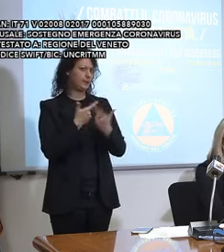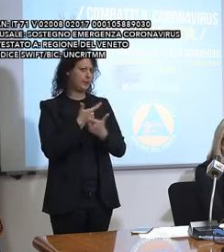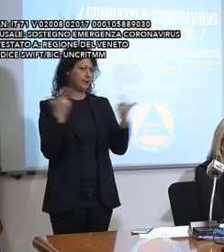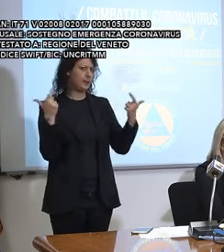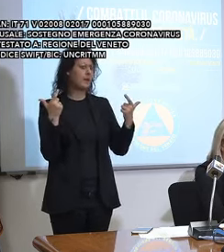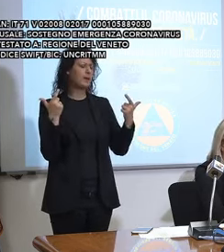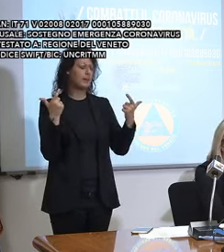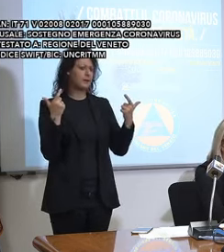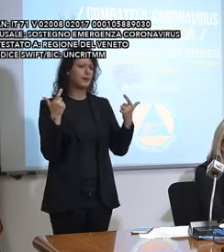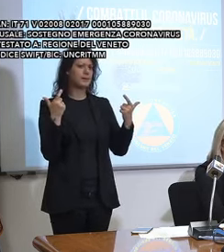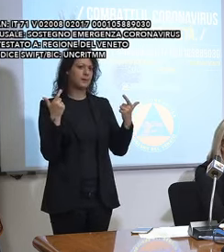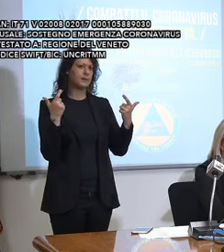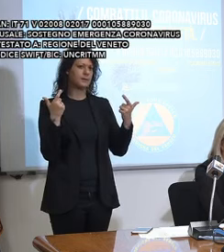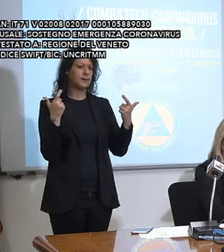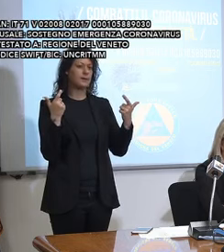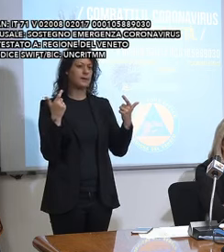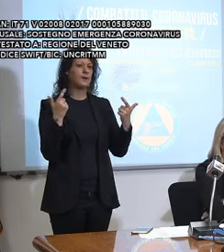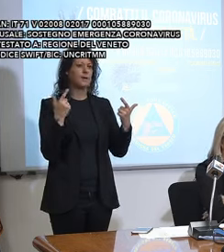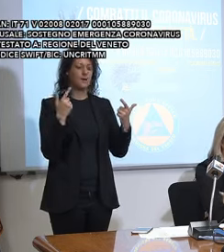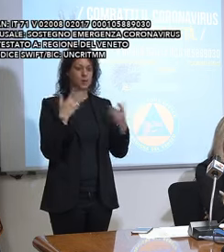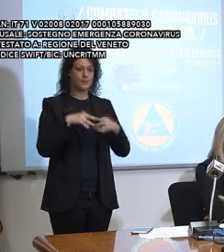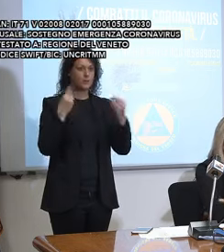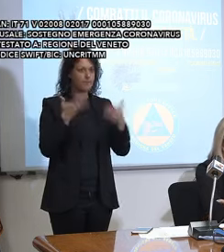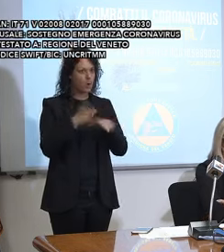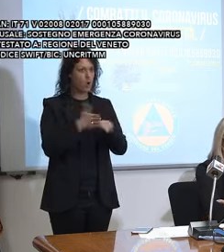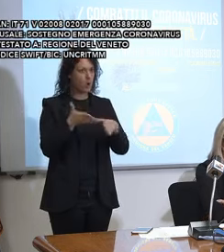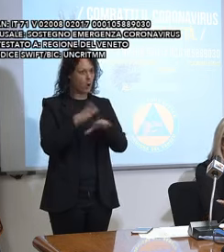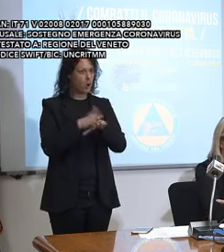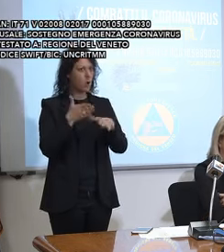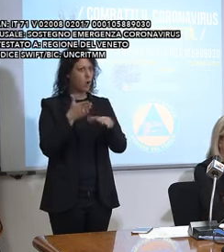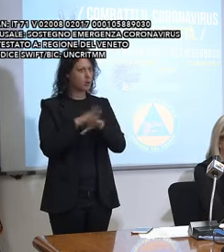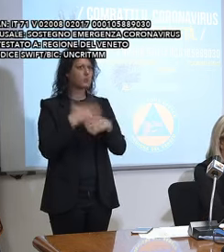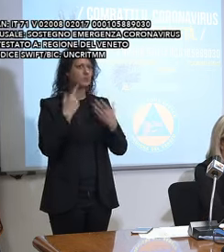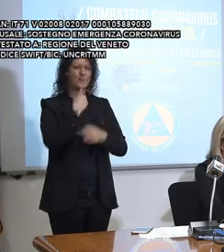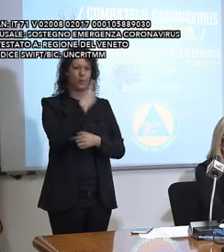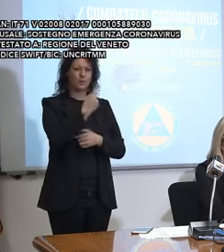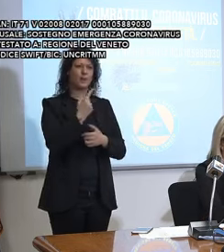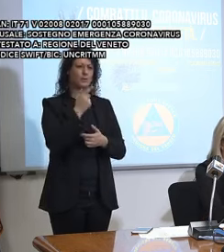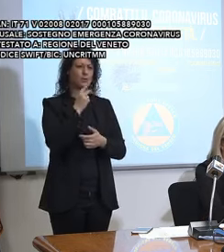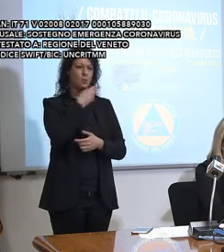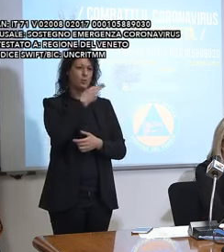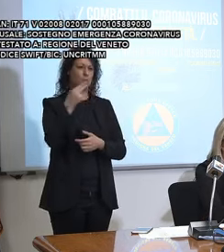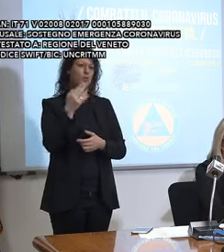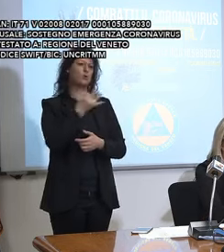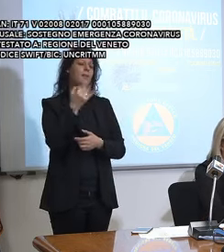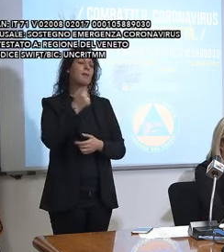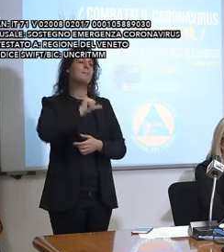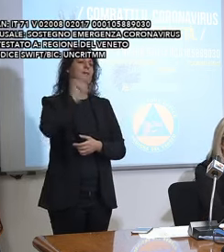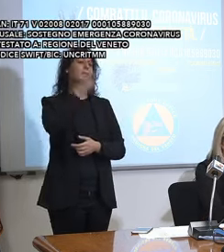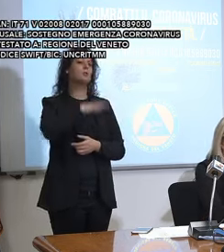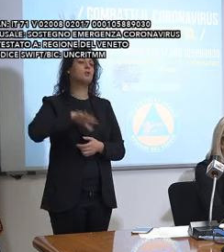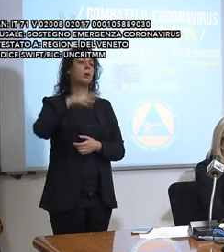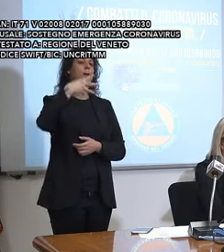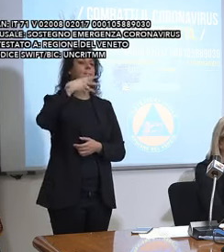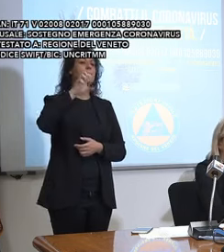anche a una forte mortalità, ne abbiamo citati più di qualche volta, cioè sicuramente il primo è stato Merlara e